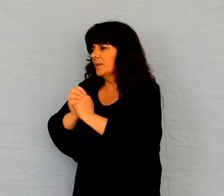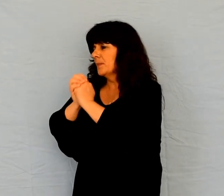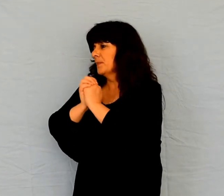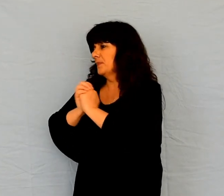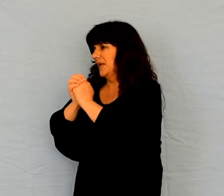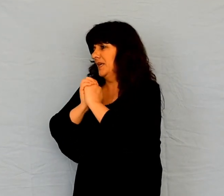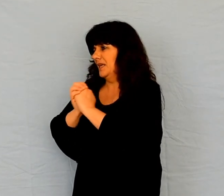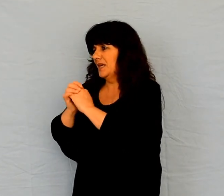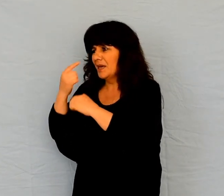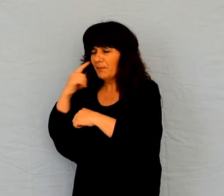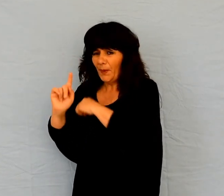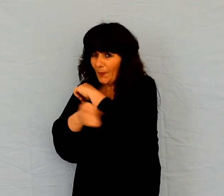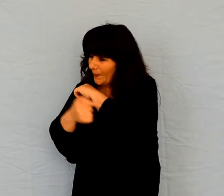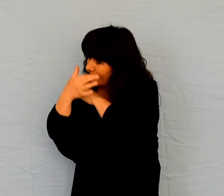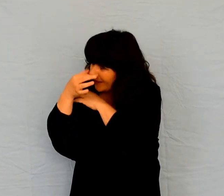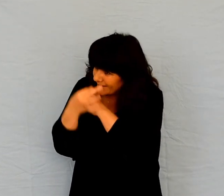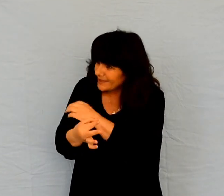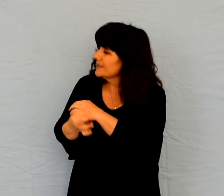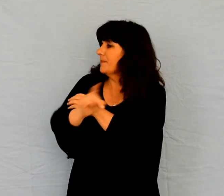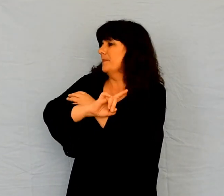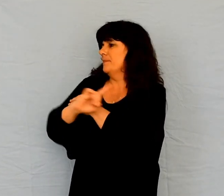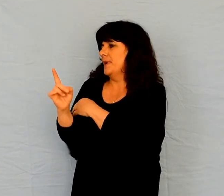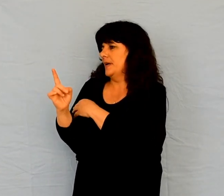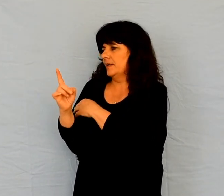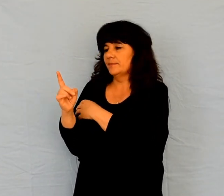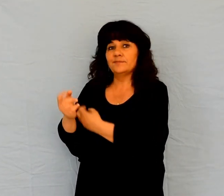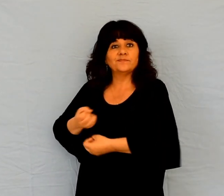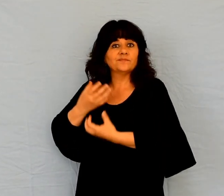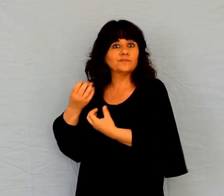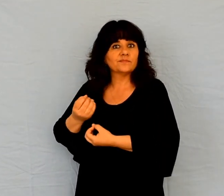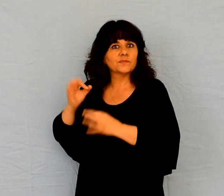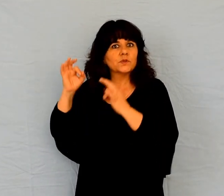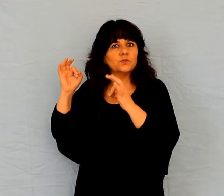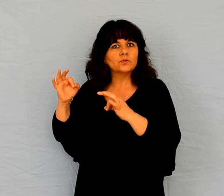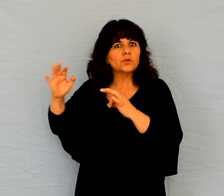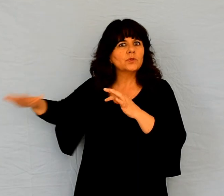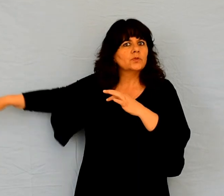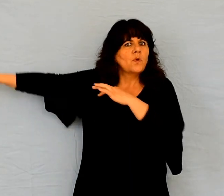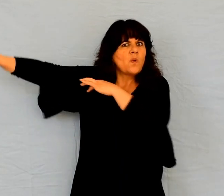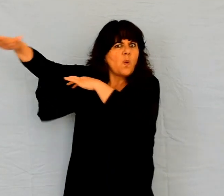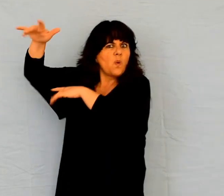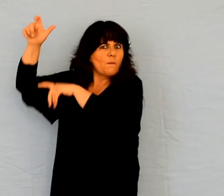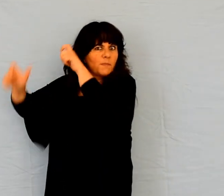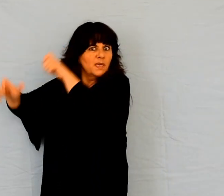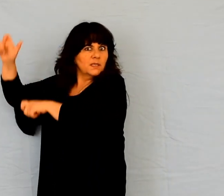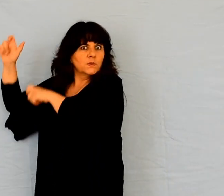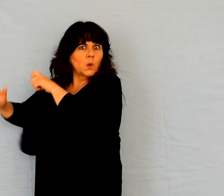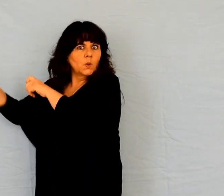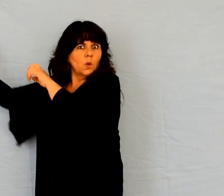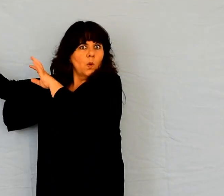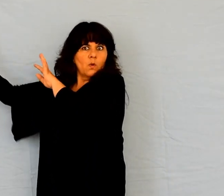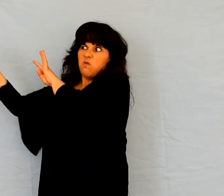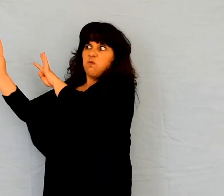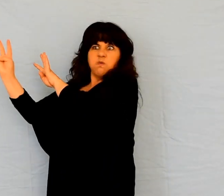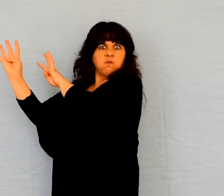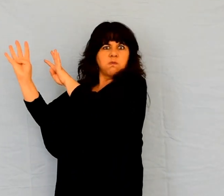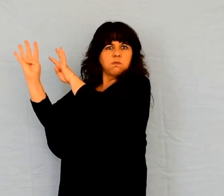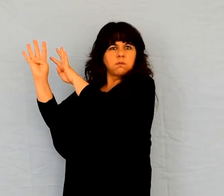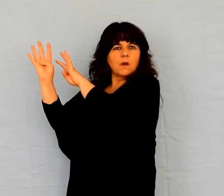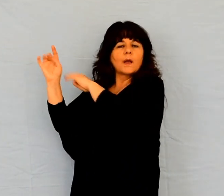Il parlait encore quand parut une foule de gens. Celui qui s'appelait Judas, l'un des